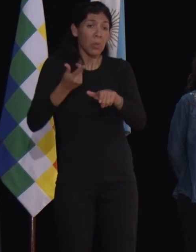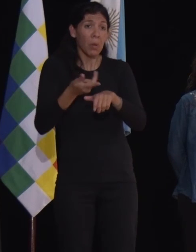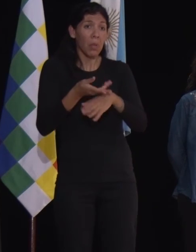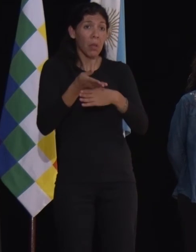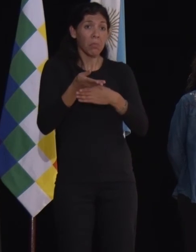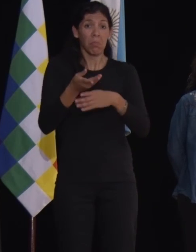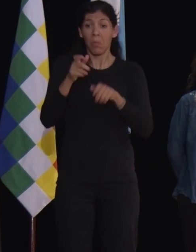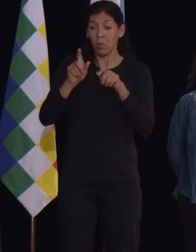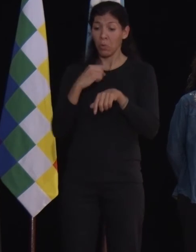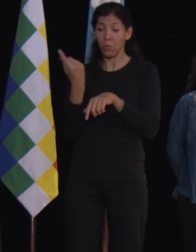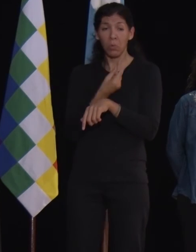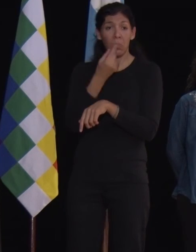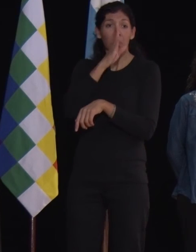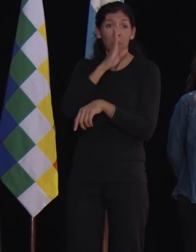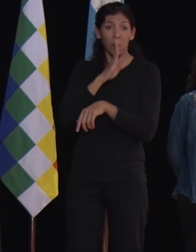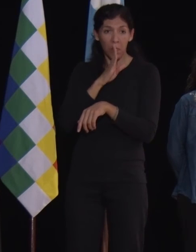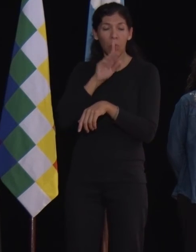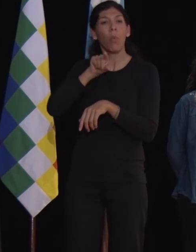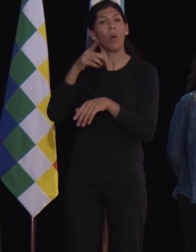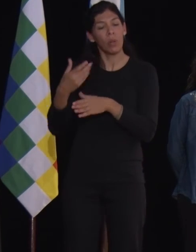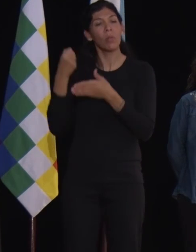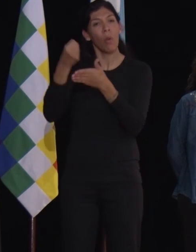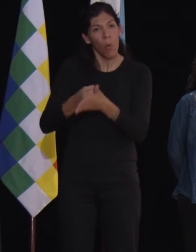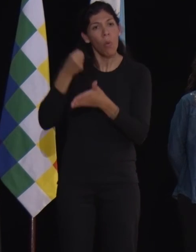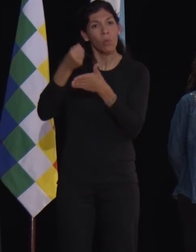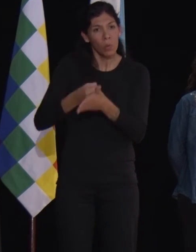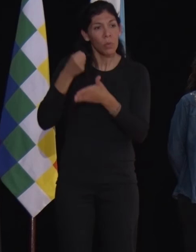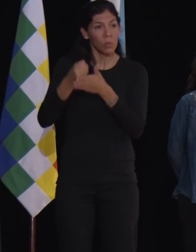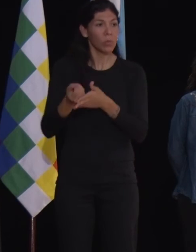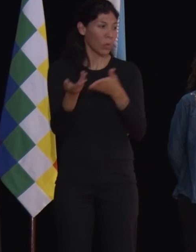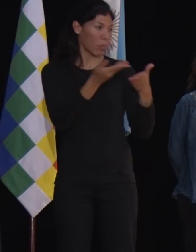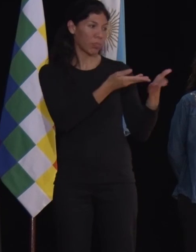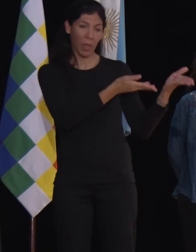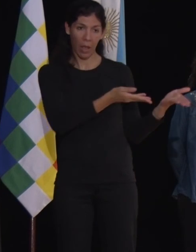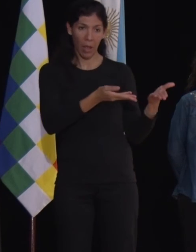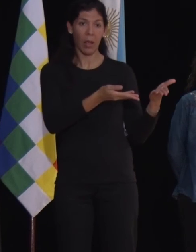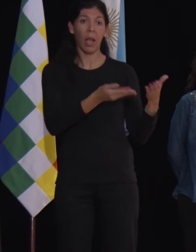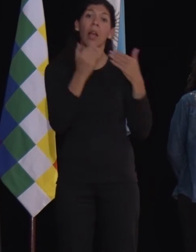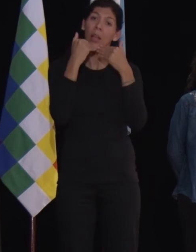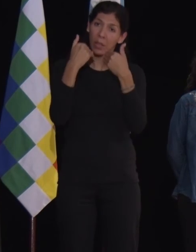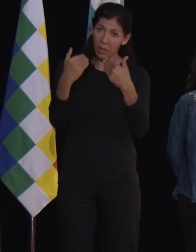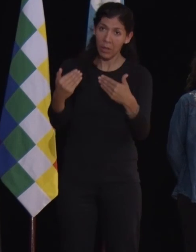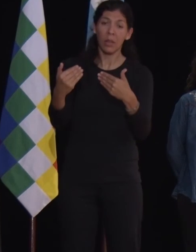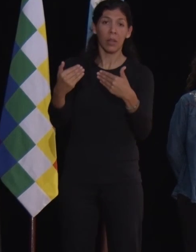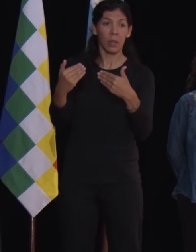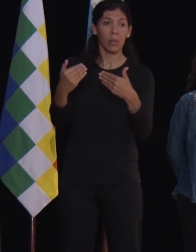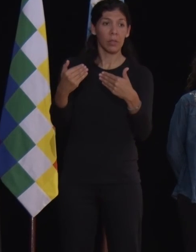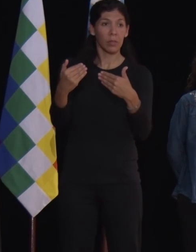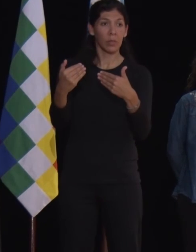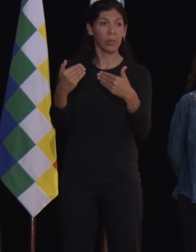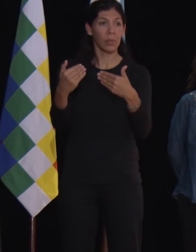ejemplos de eso que nosotros estamos trabajando que venimos a ocupar este espacio y que agradecemos principalmente